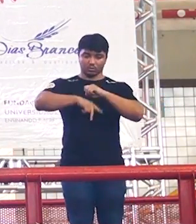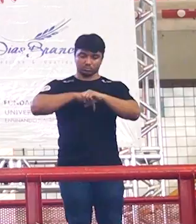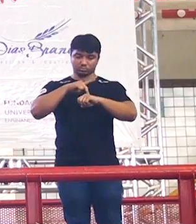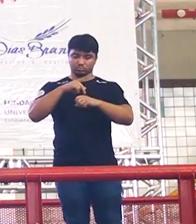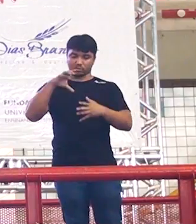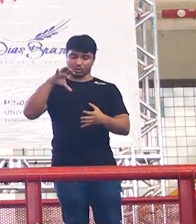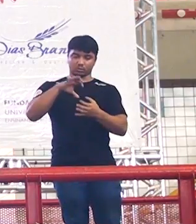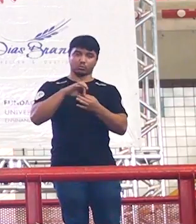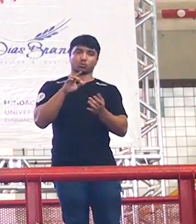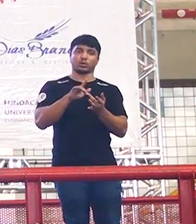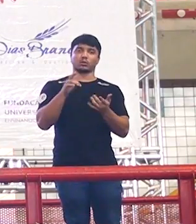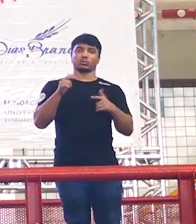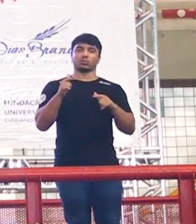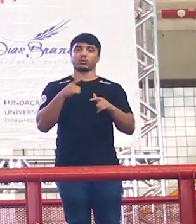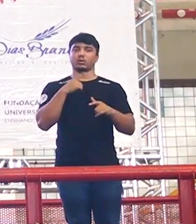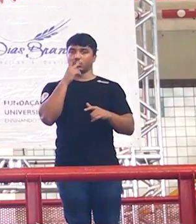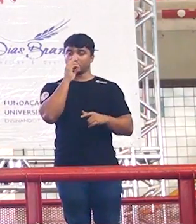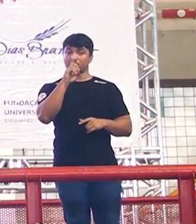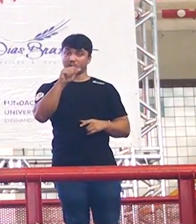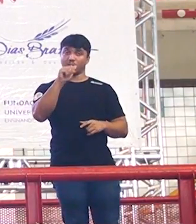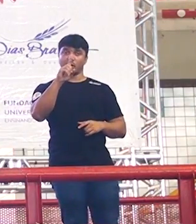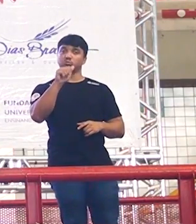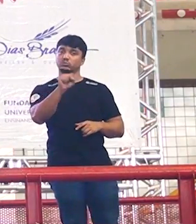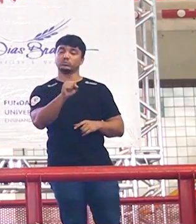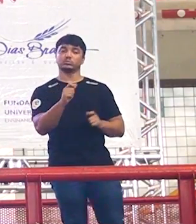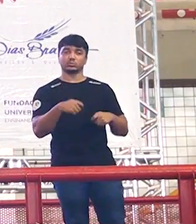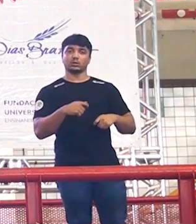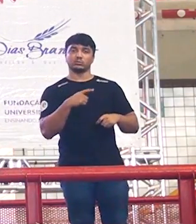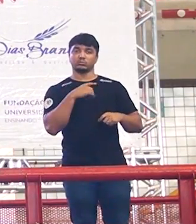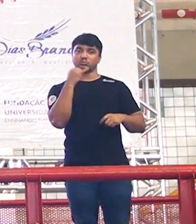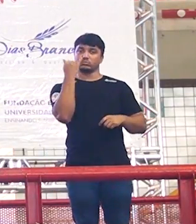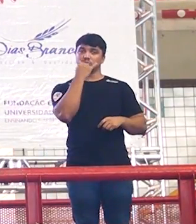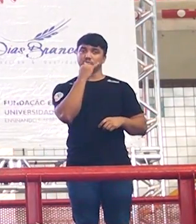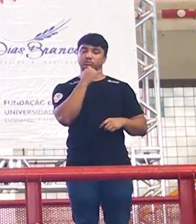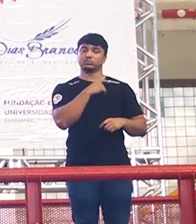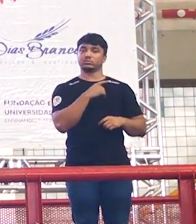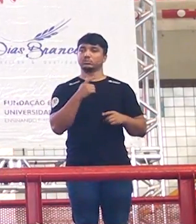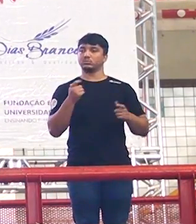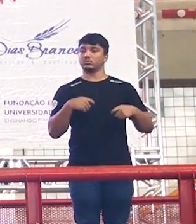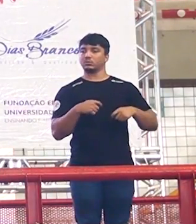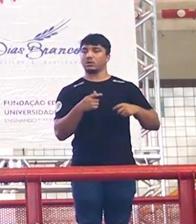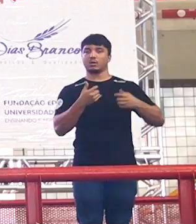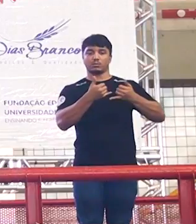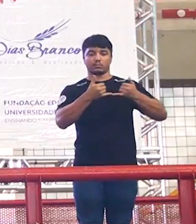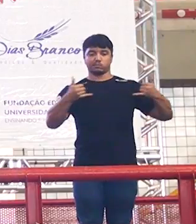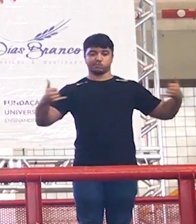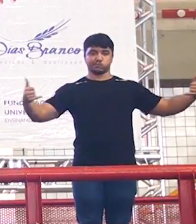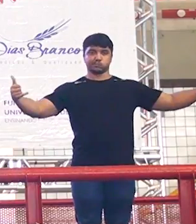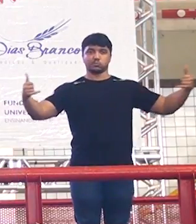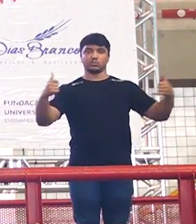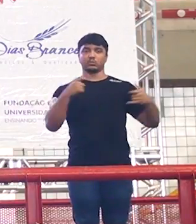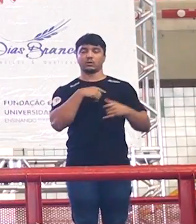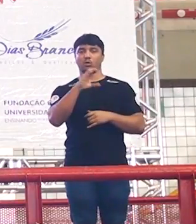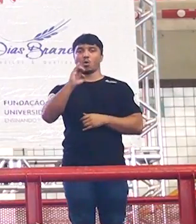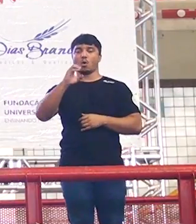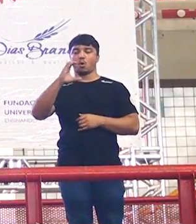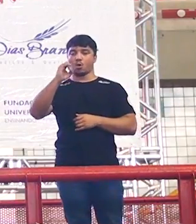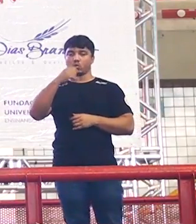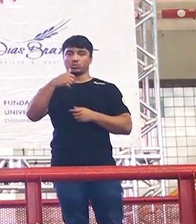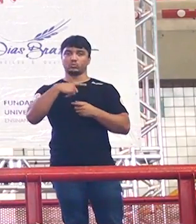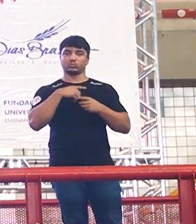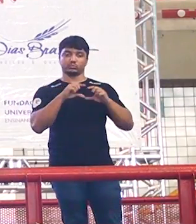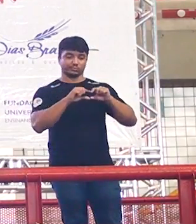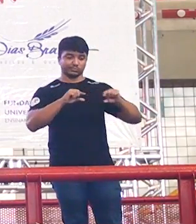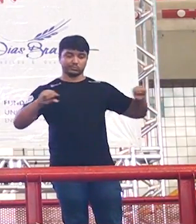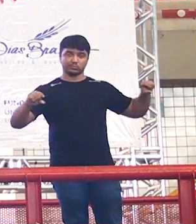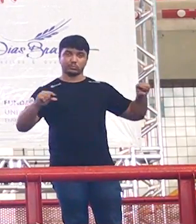não haja transmissão de dados entre eles. Há cabos submarinos, oleodutos. De um